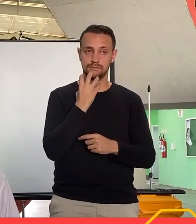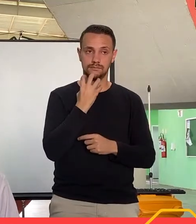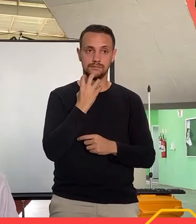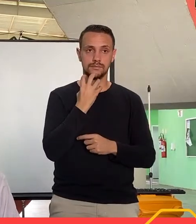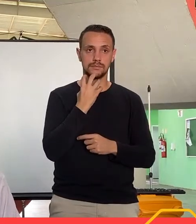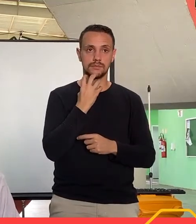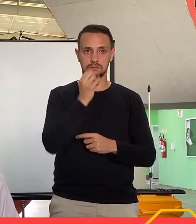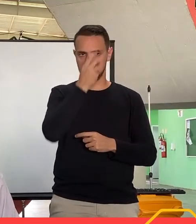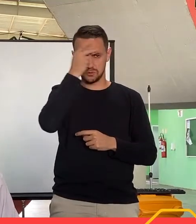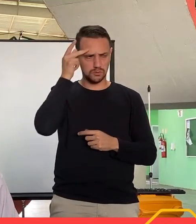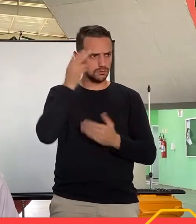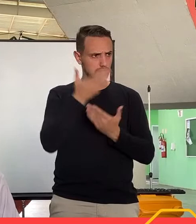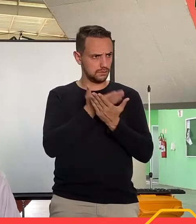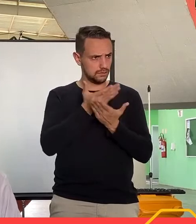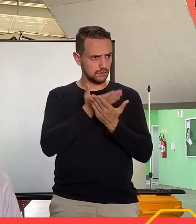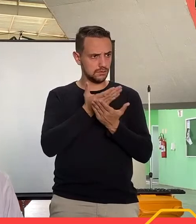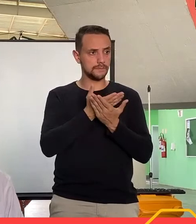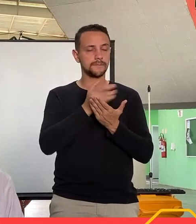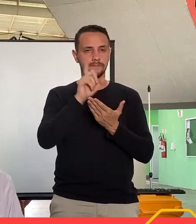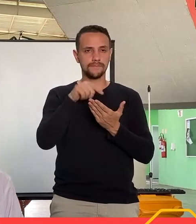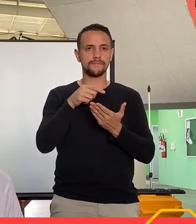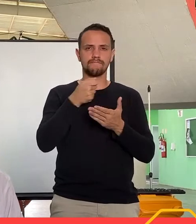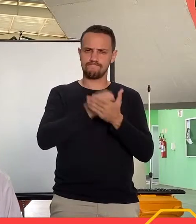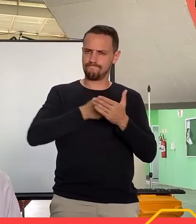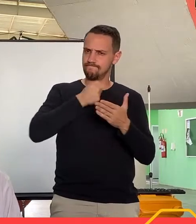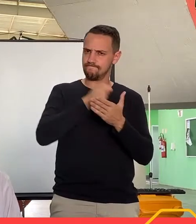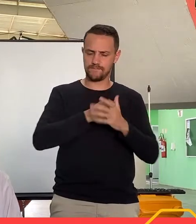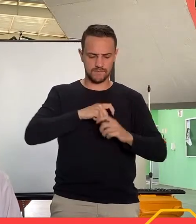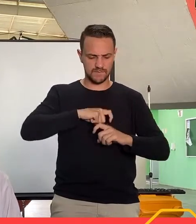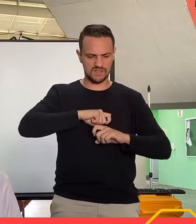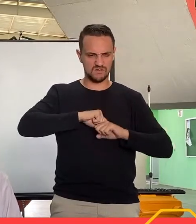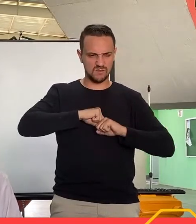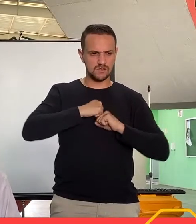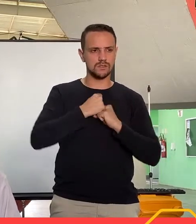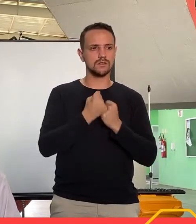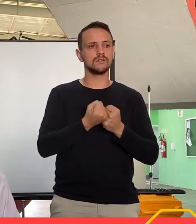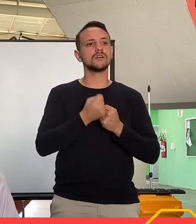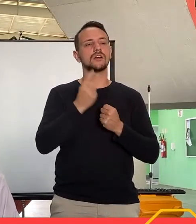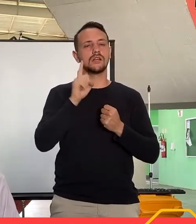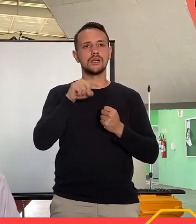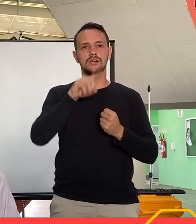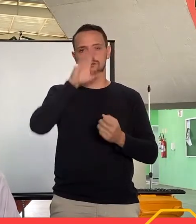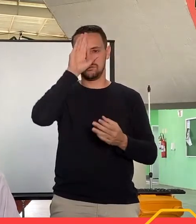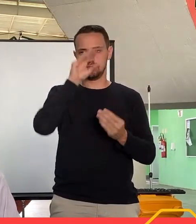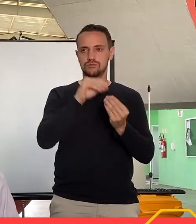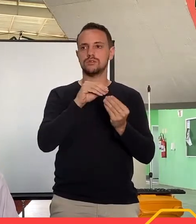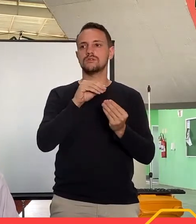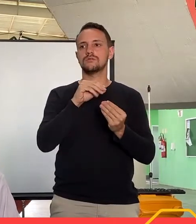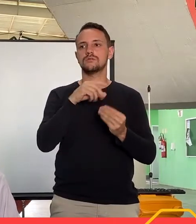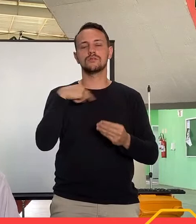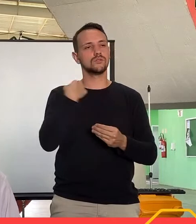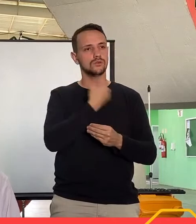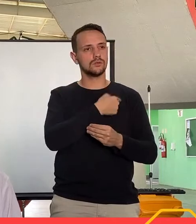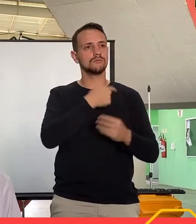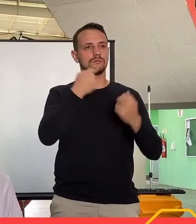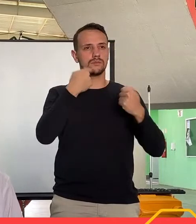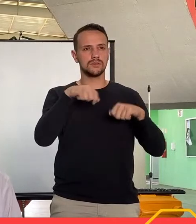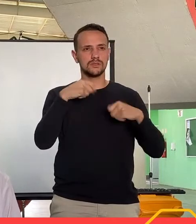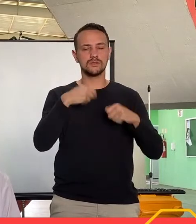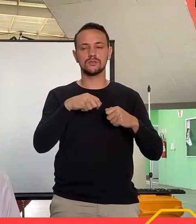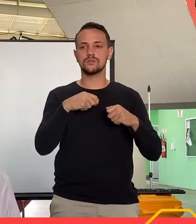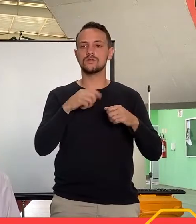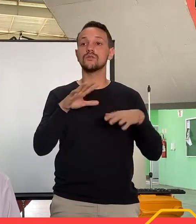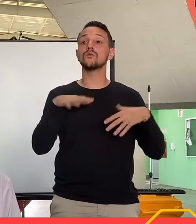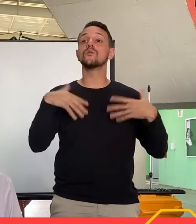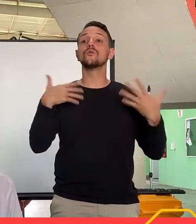que está estudando isso, né, com muita determinação, e chega à conclusão: nós temos que considerar